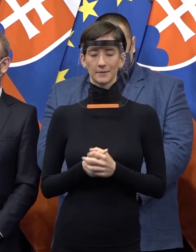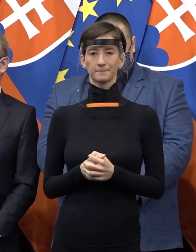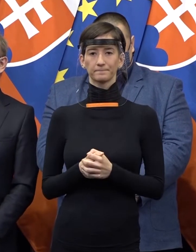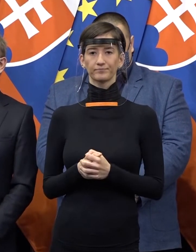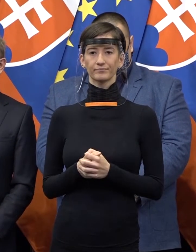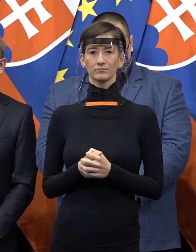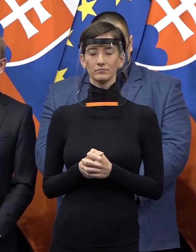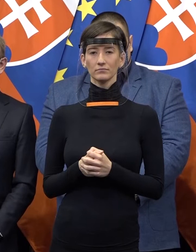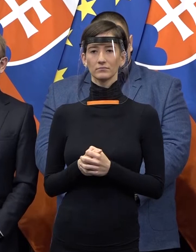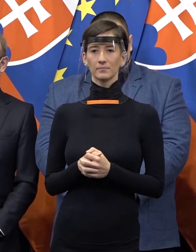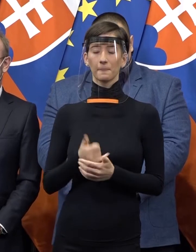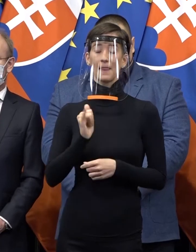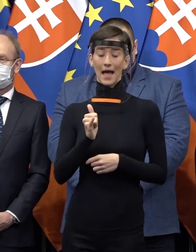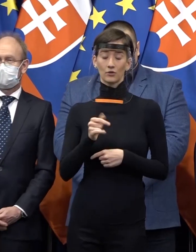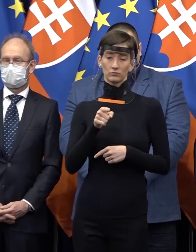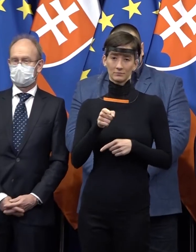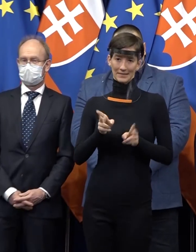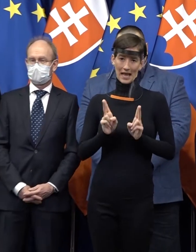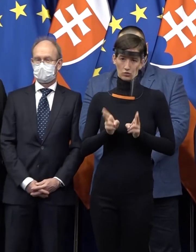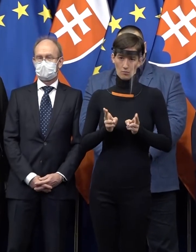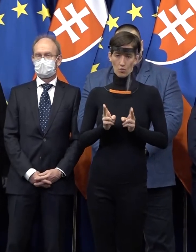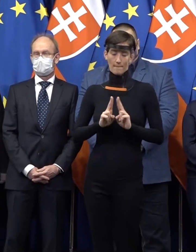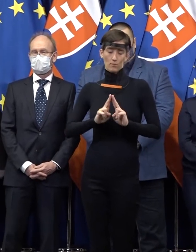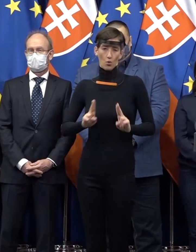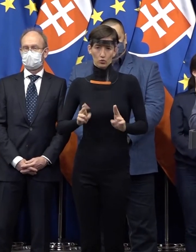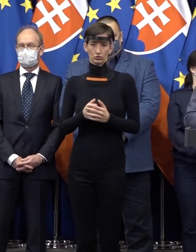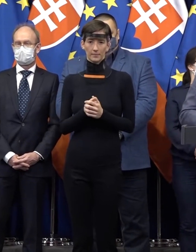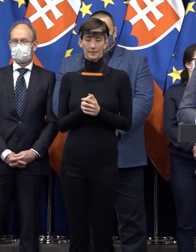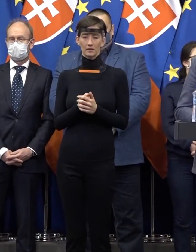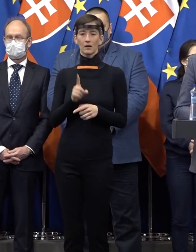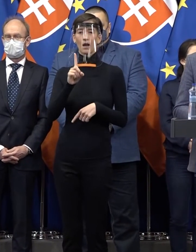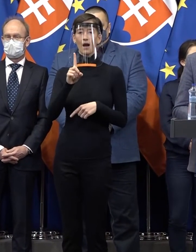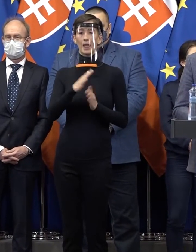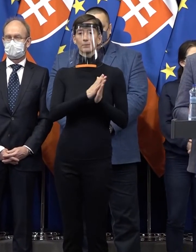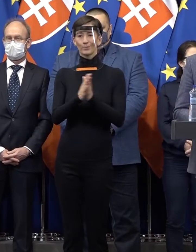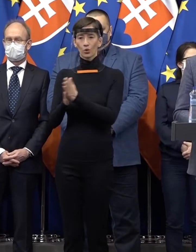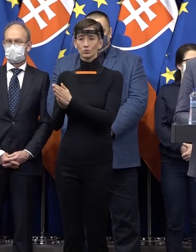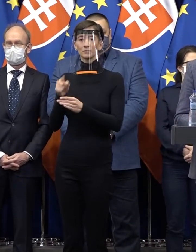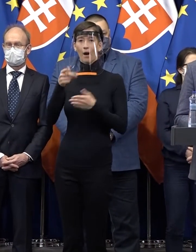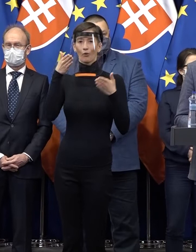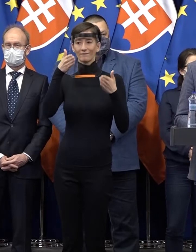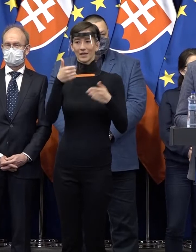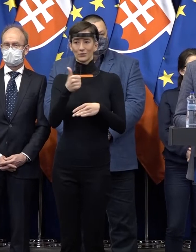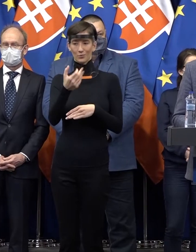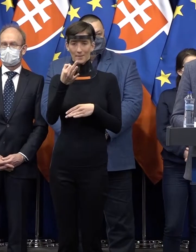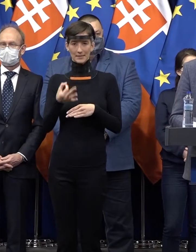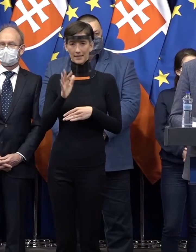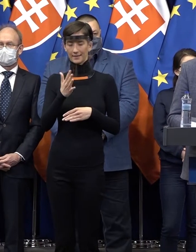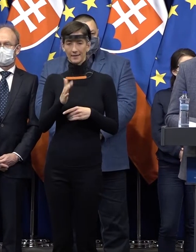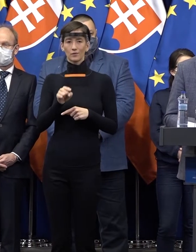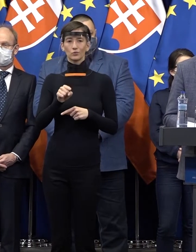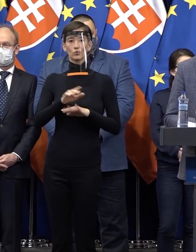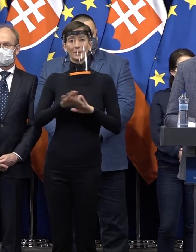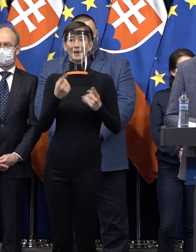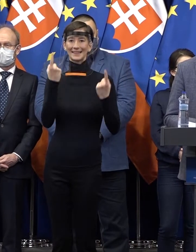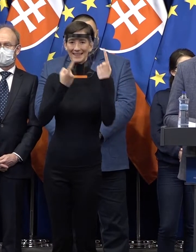komunikuje sa aj takáto možnosť, ale chcem upozorniť, že je to čiste len hypotéza, ktorá potrebuje overiť. Takže určite by som